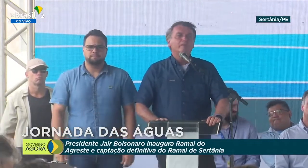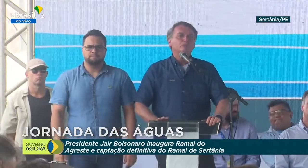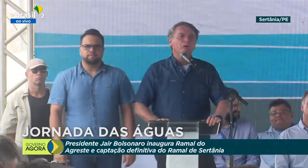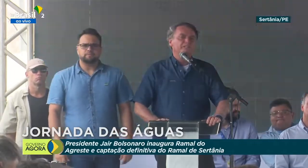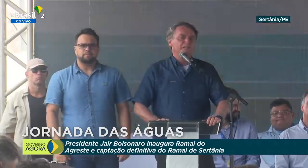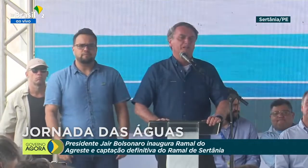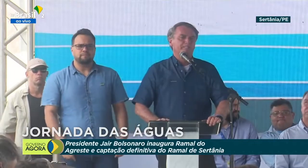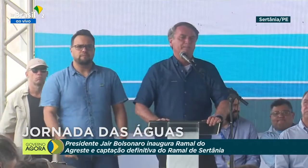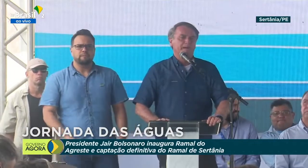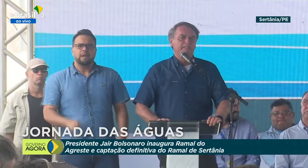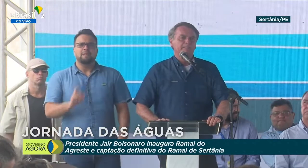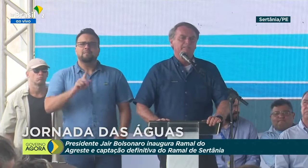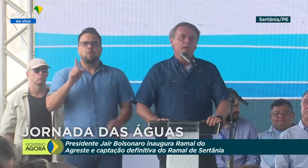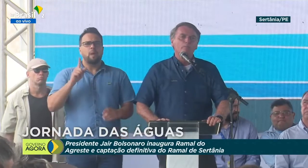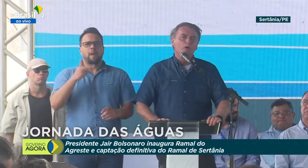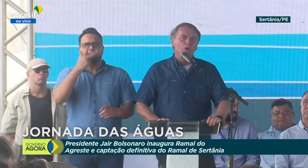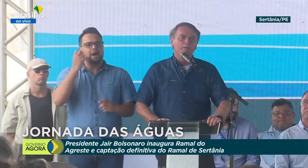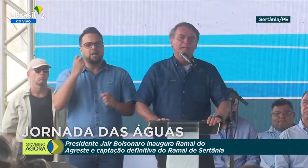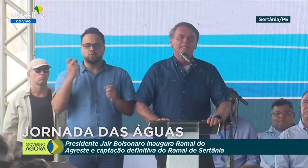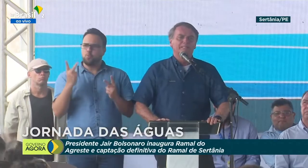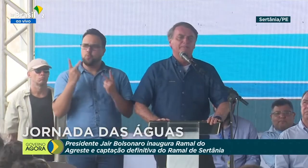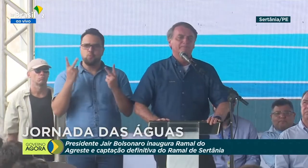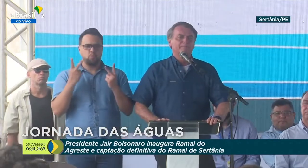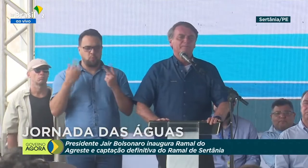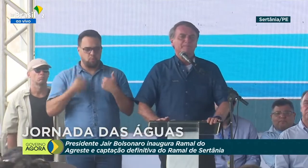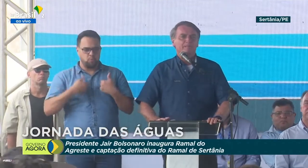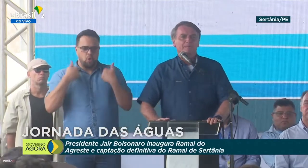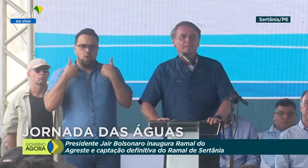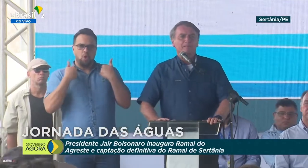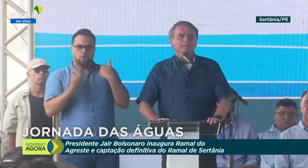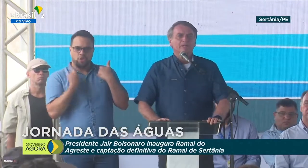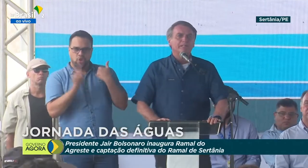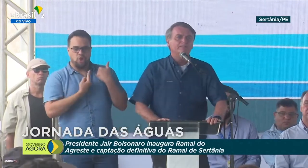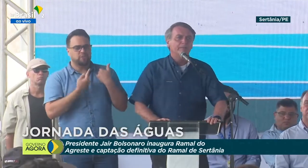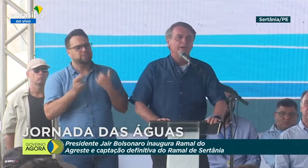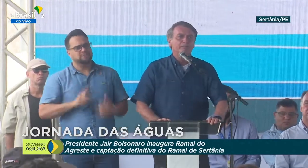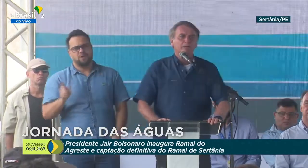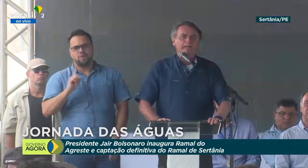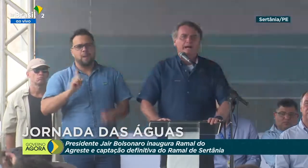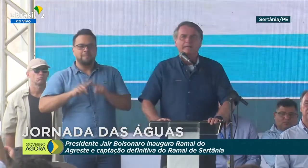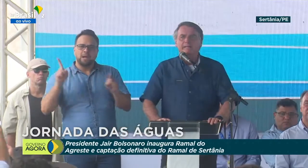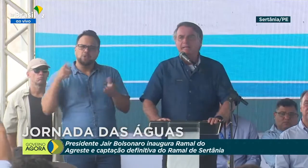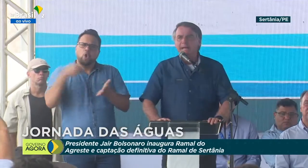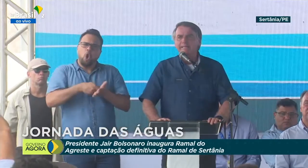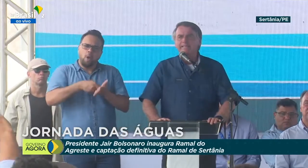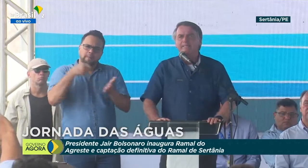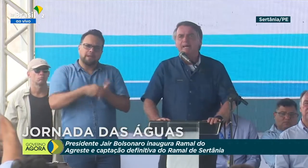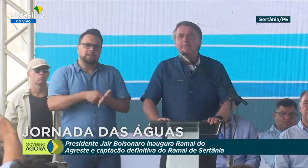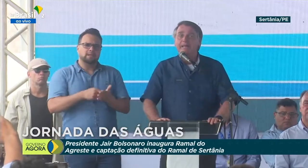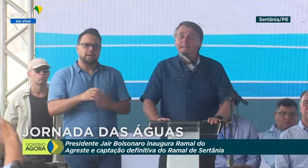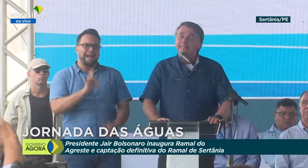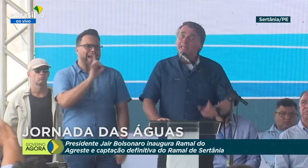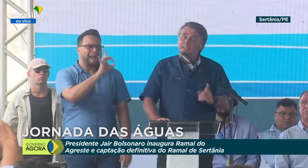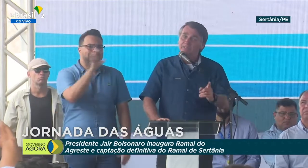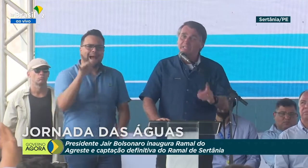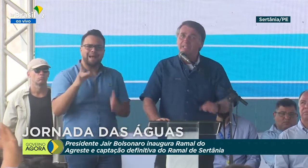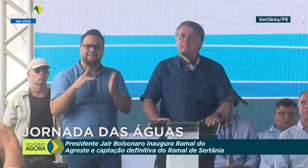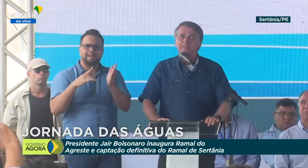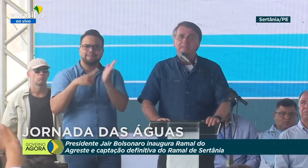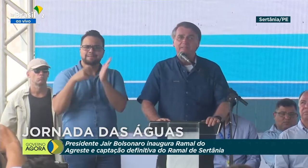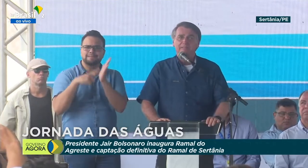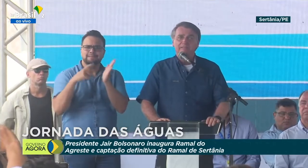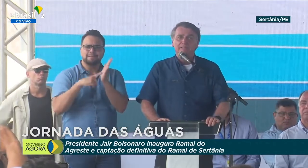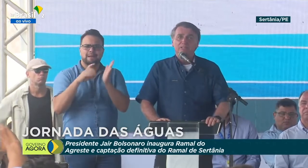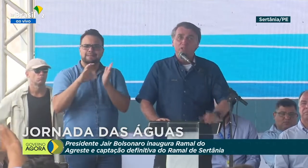uma virtude da nossa parte, é uma obrigação. Nós devemos retornar cada centavo arrecadado de